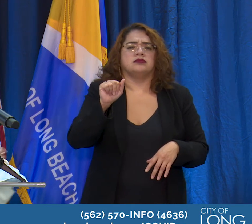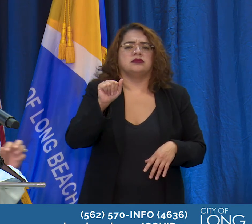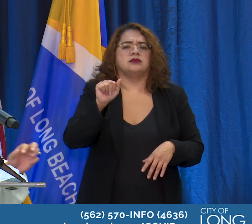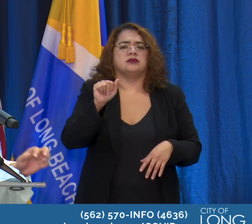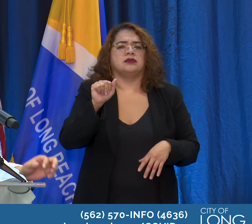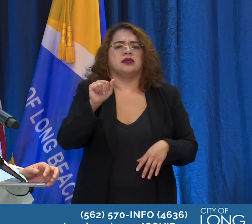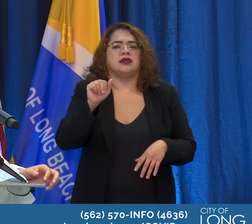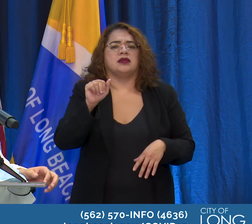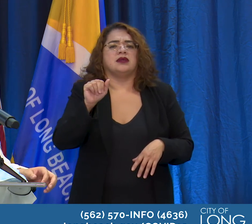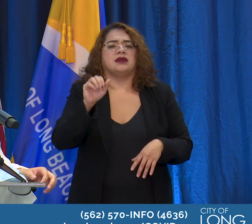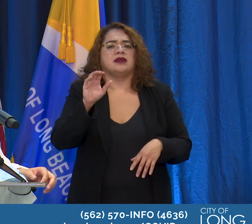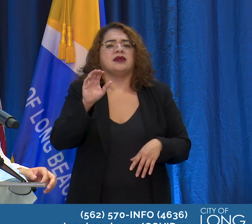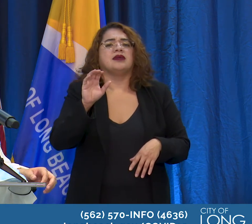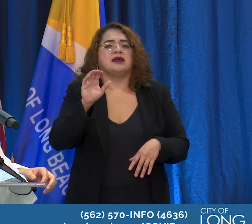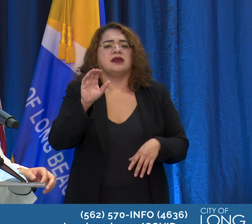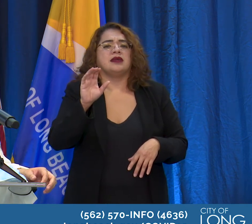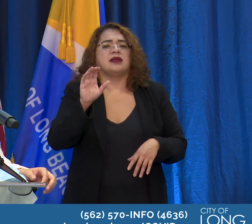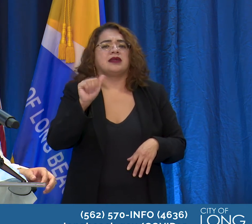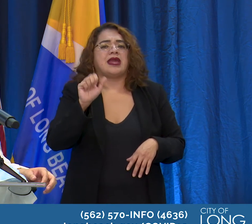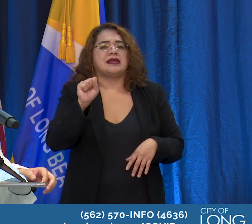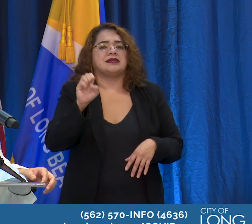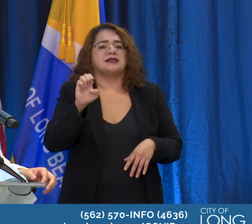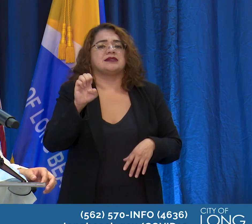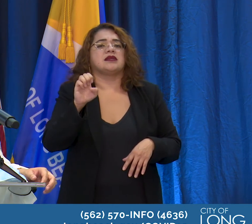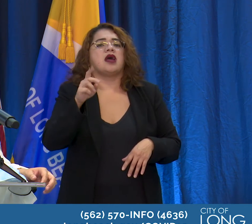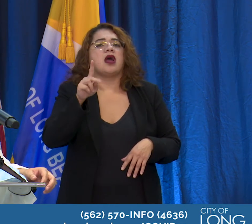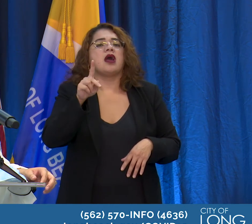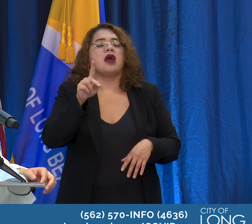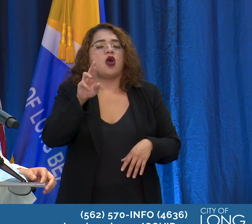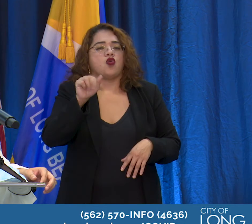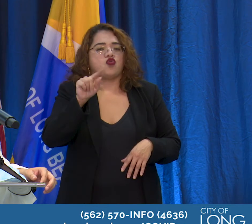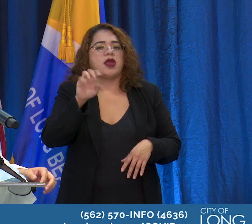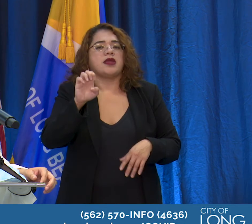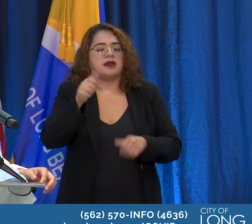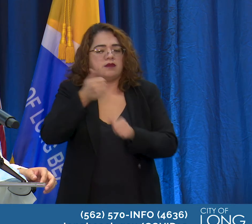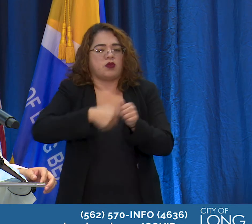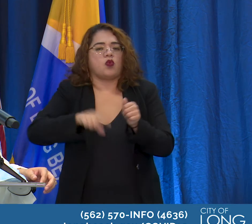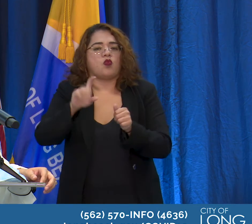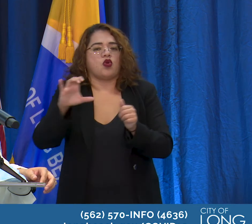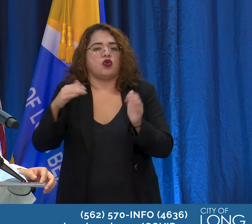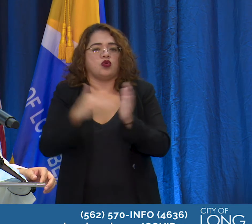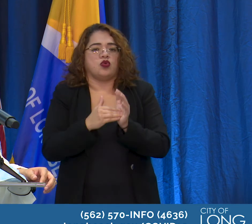La tasa diaria de casos nuevos por 100,000 en Long Beach está al